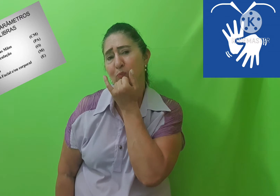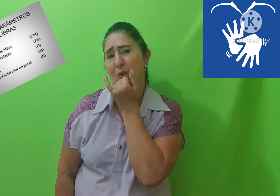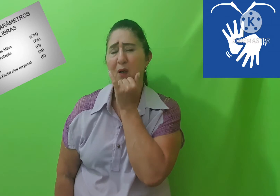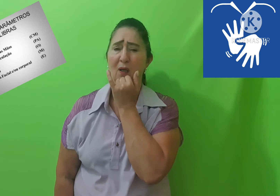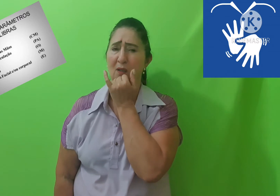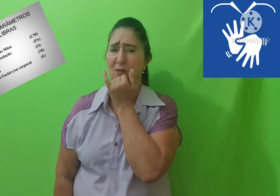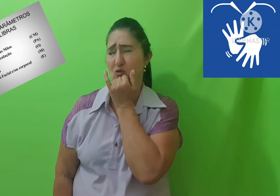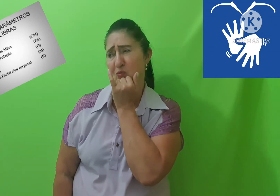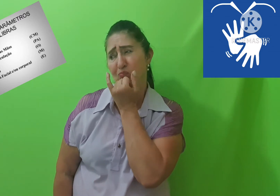carinha de